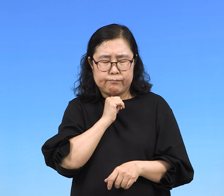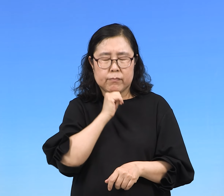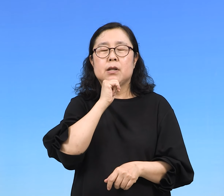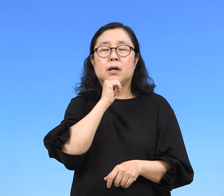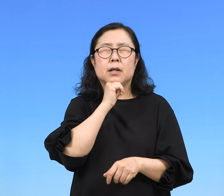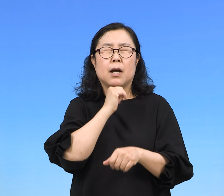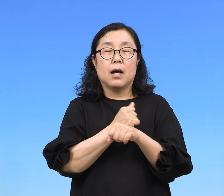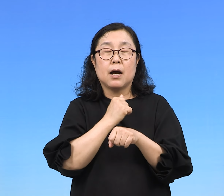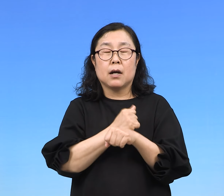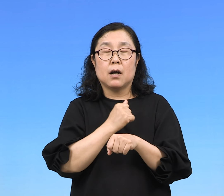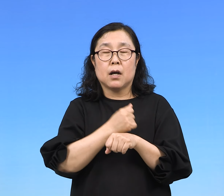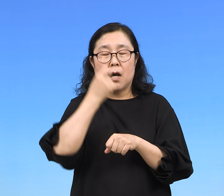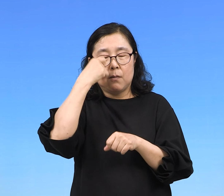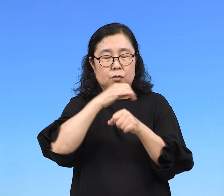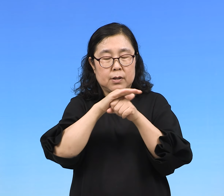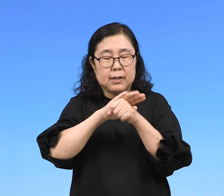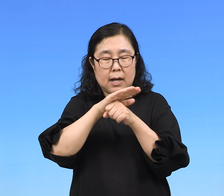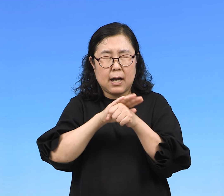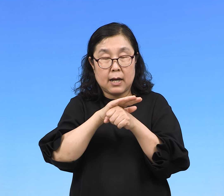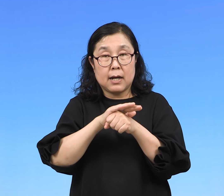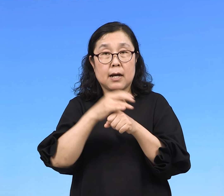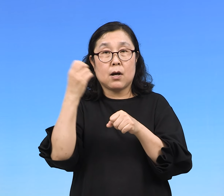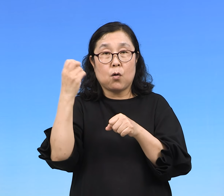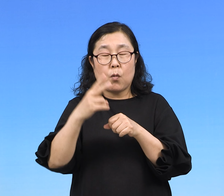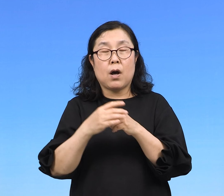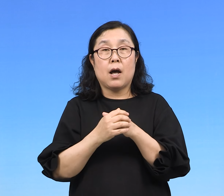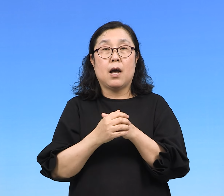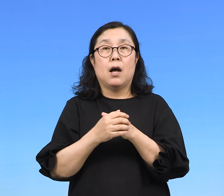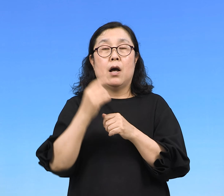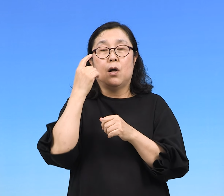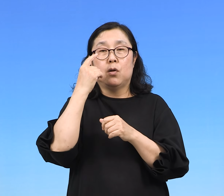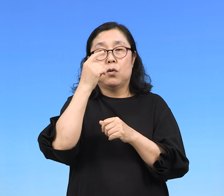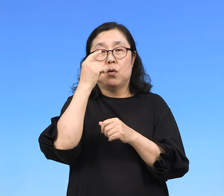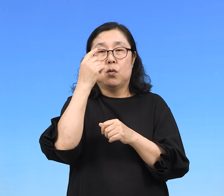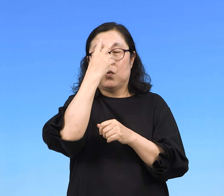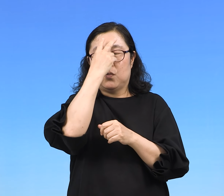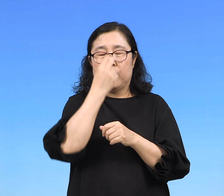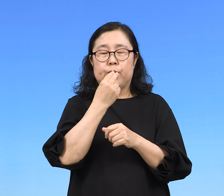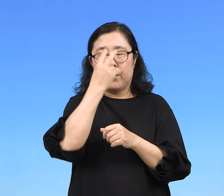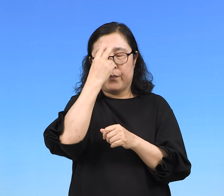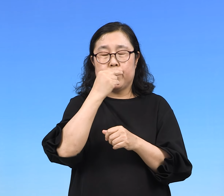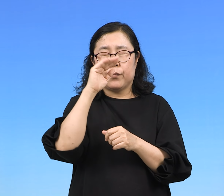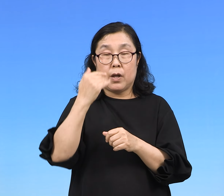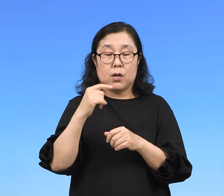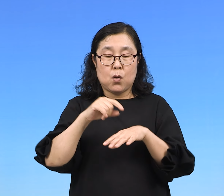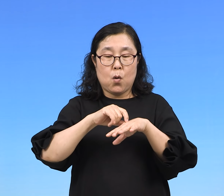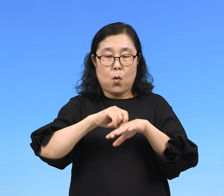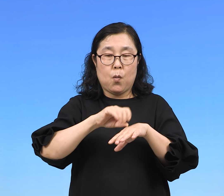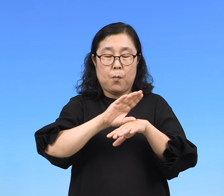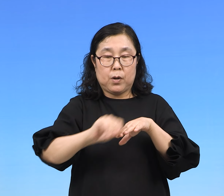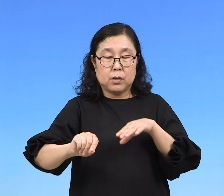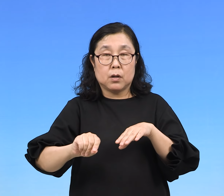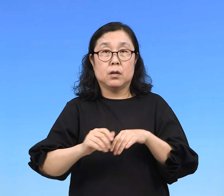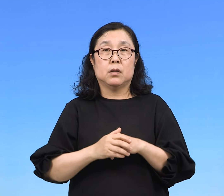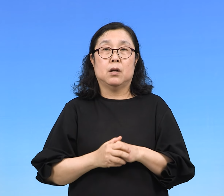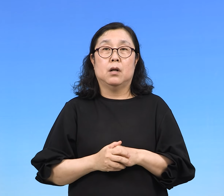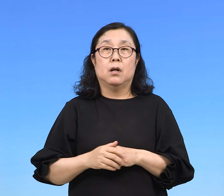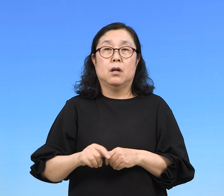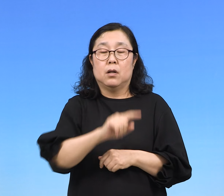너의 공고한 것과 가련한 것과 그 다음 보세요. 눈 먼 것과 벌거벗은 것을